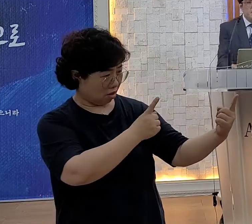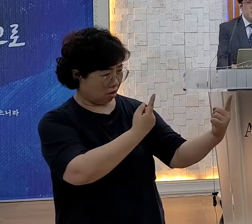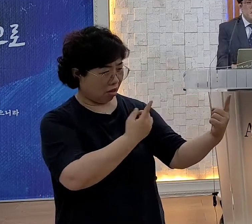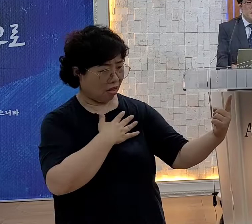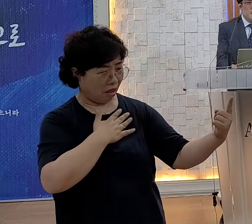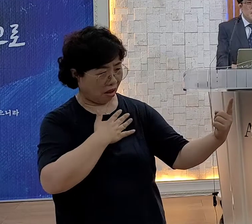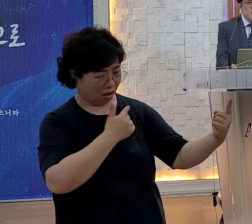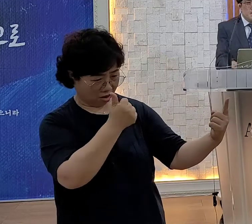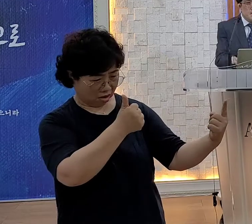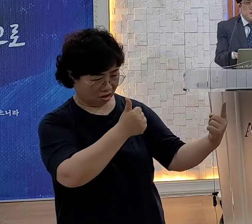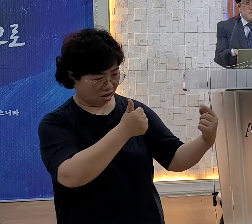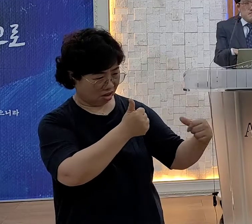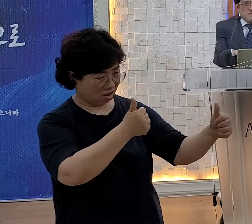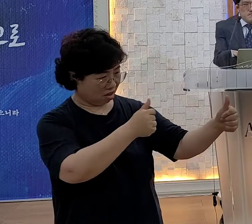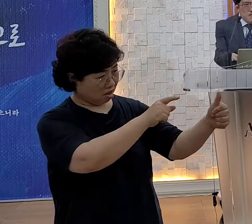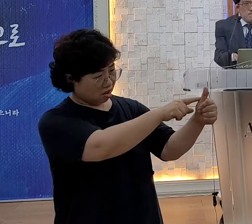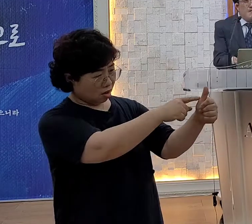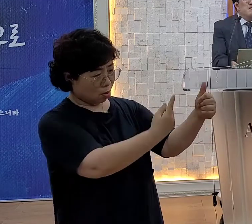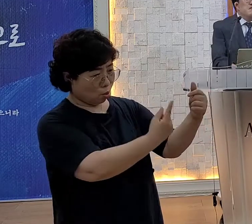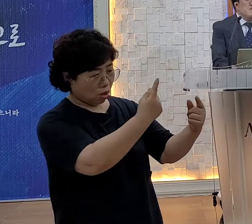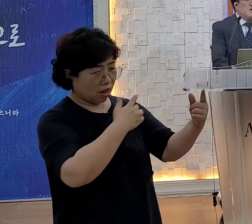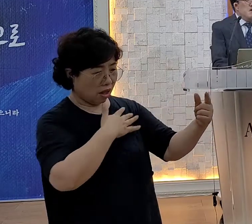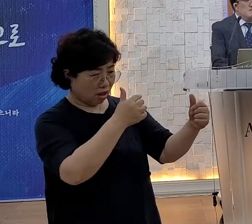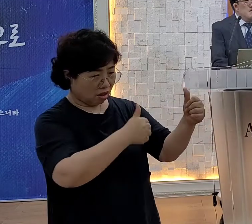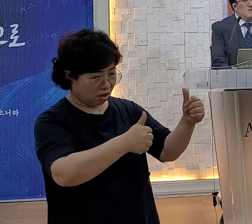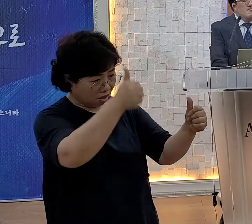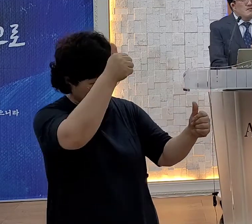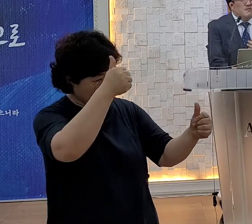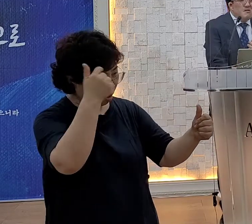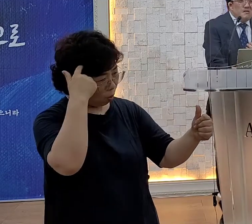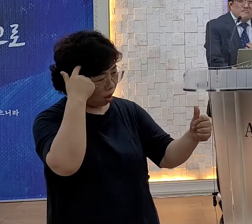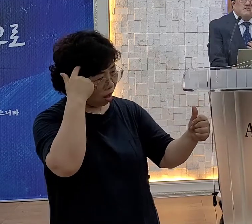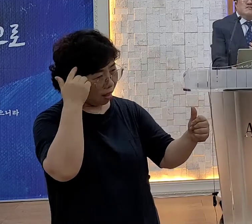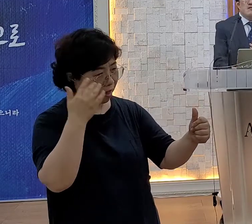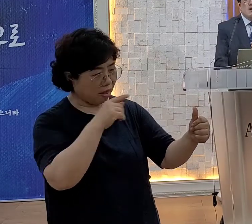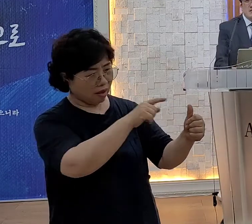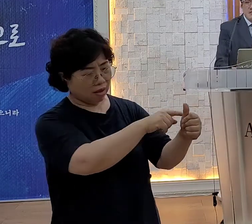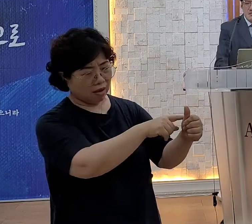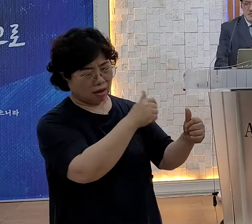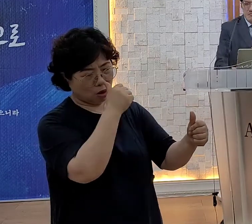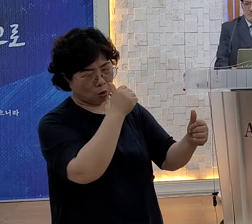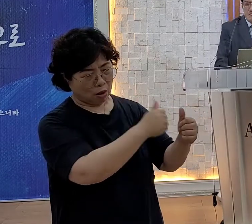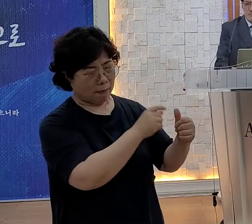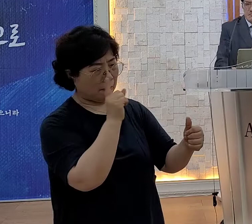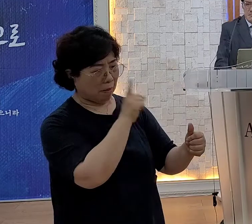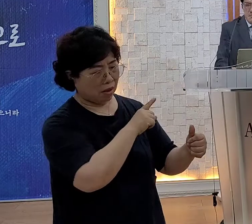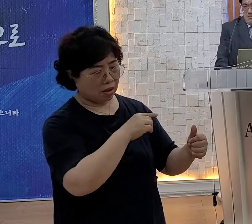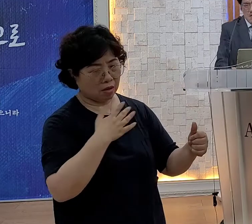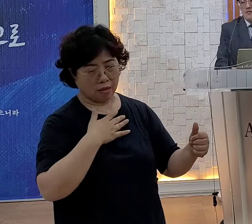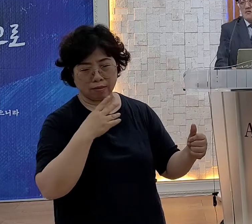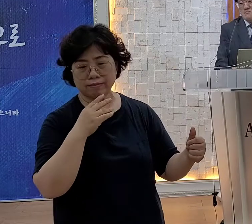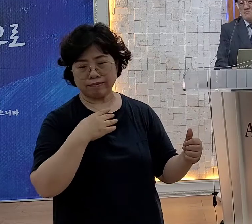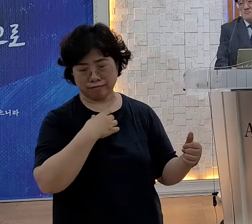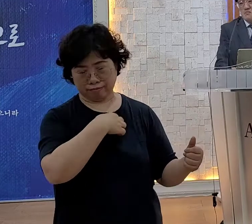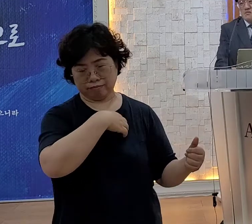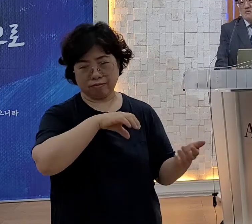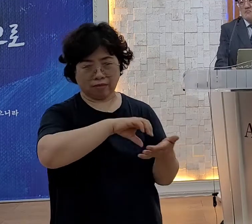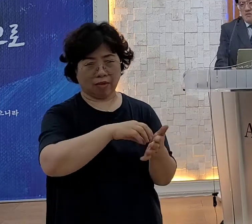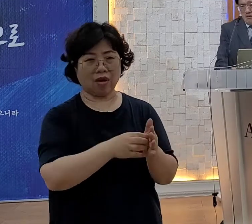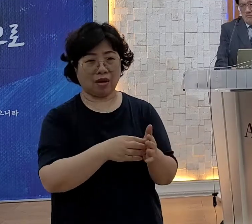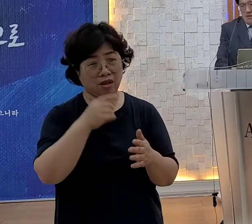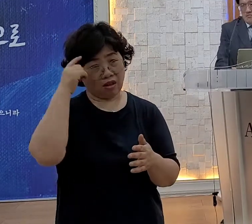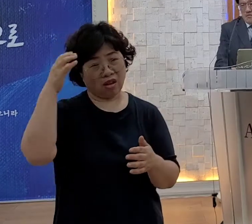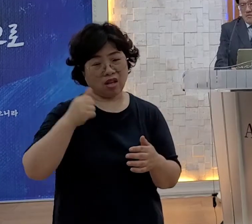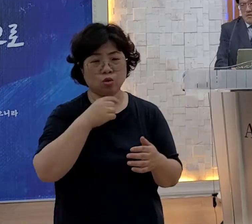거예요. 죄 지었다고 남한테 막 정죄하면서 마치 나를 안 그런 것처럼. 천만의 말씀.